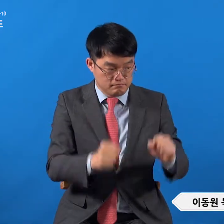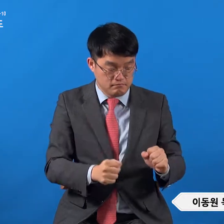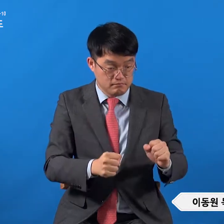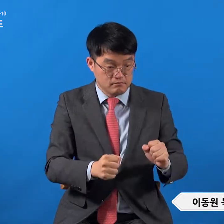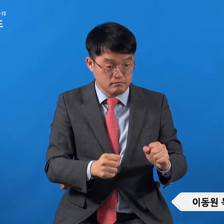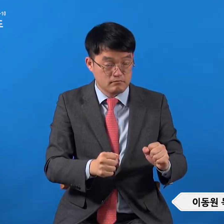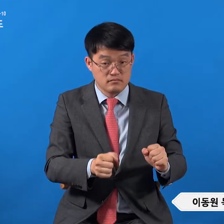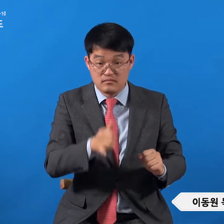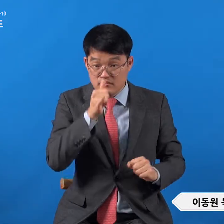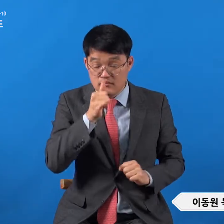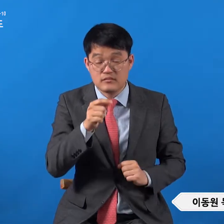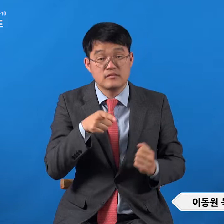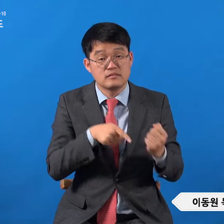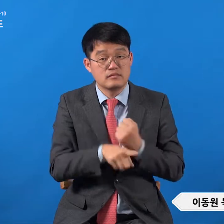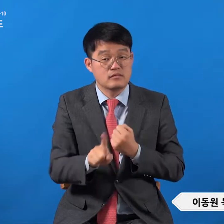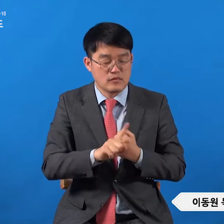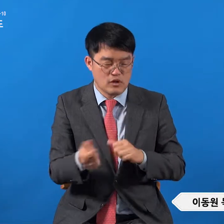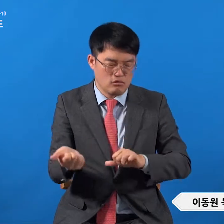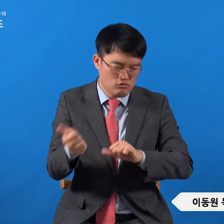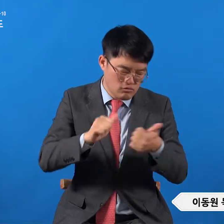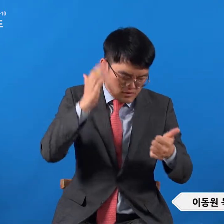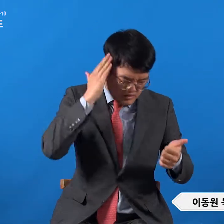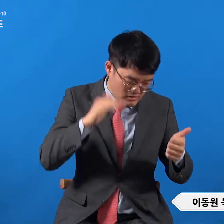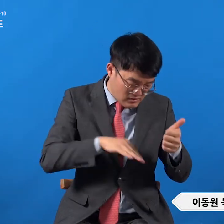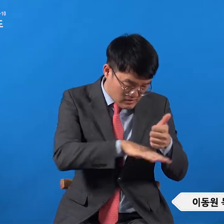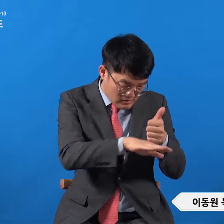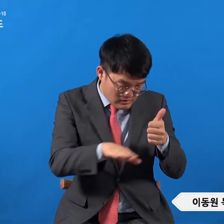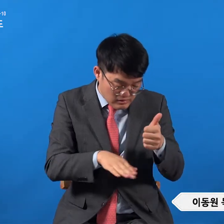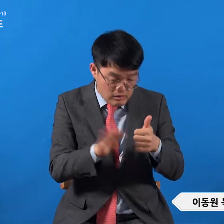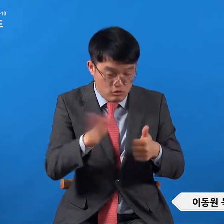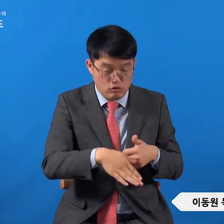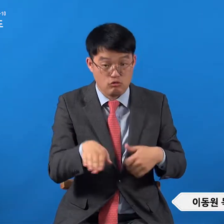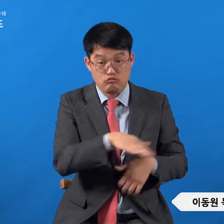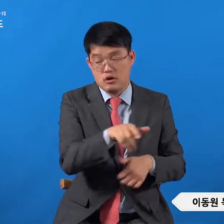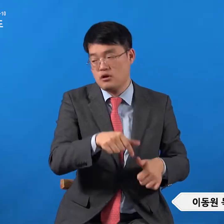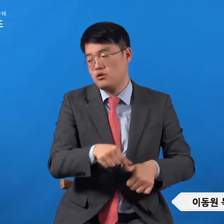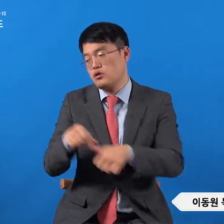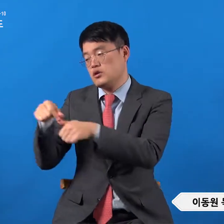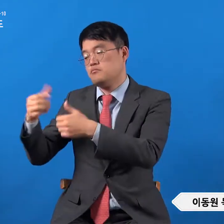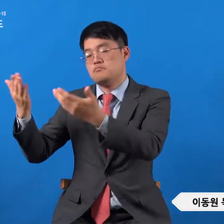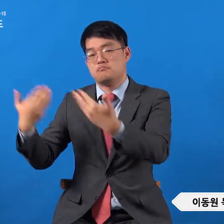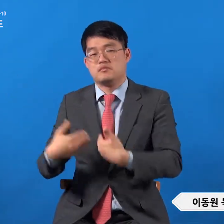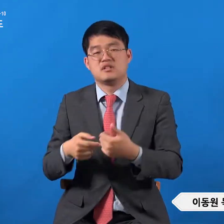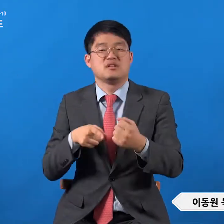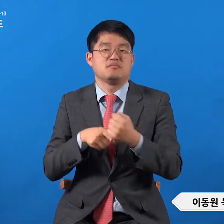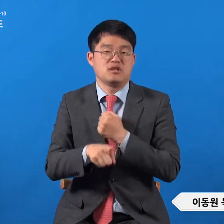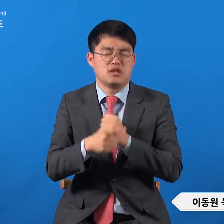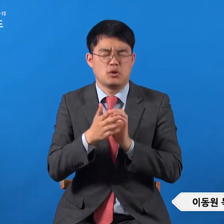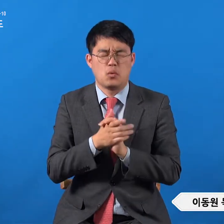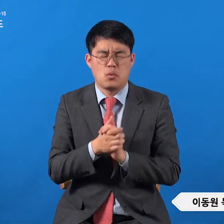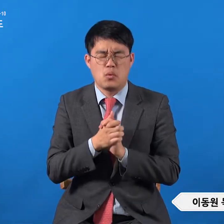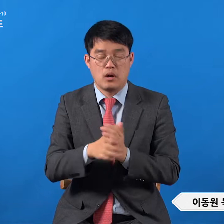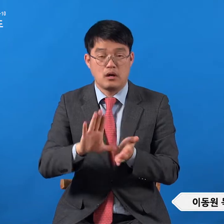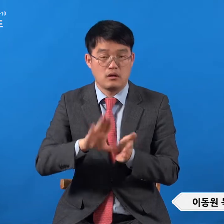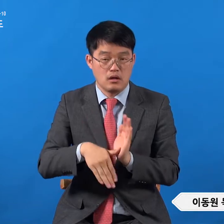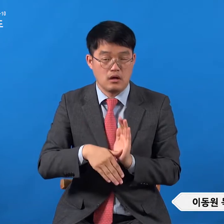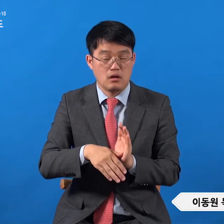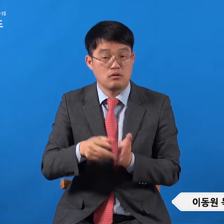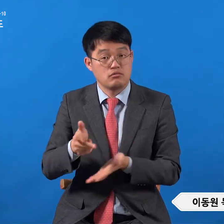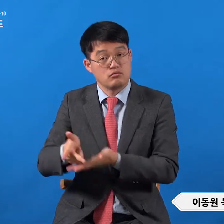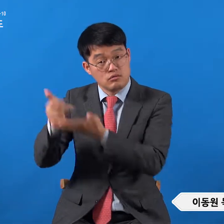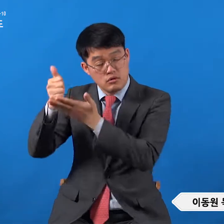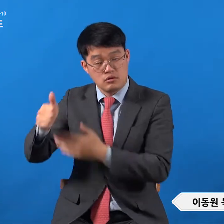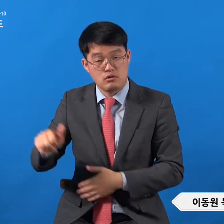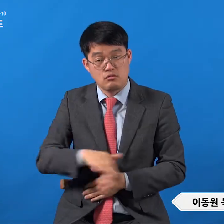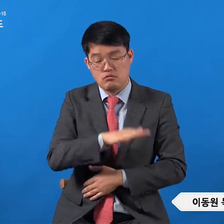것은 이런 죽음의 그림자에서부터 건진받은 것을 의미합니다. 기도할 때